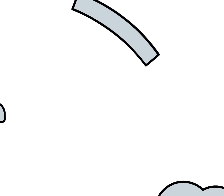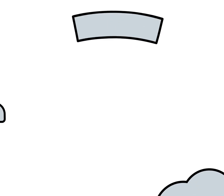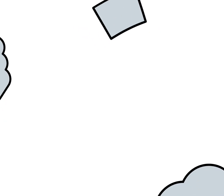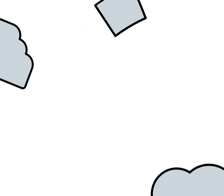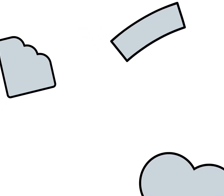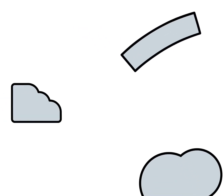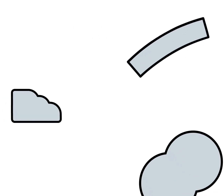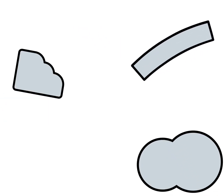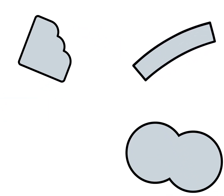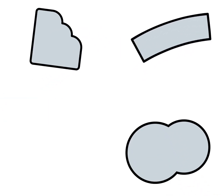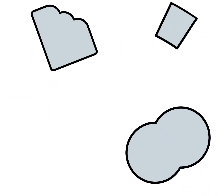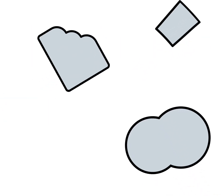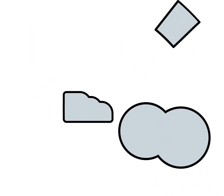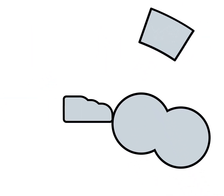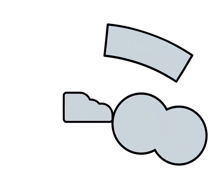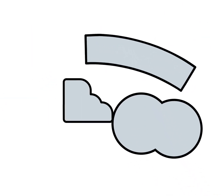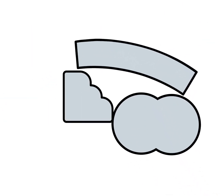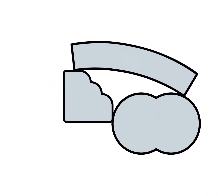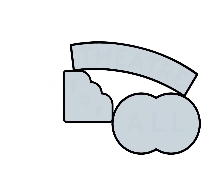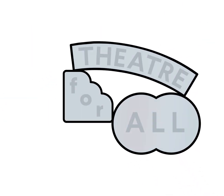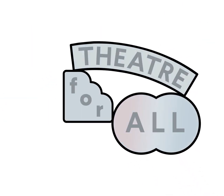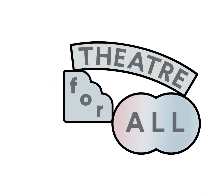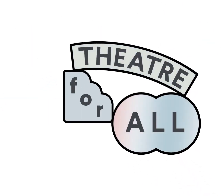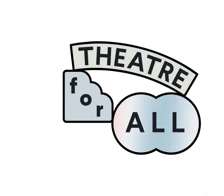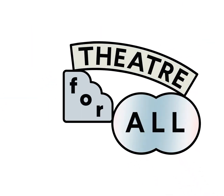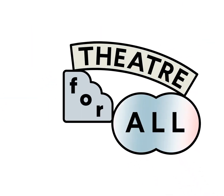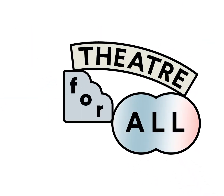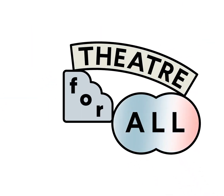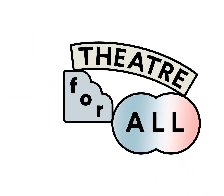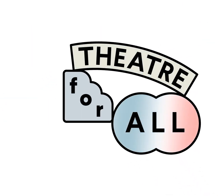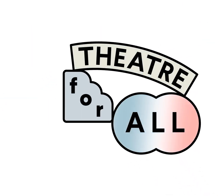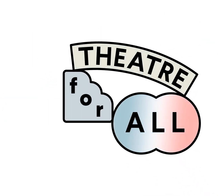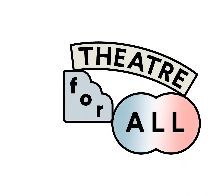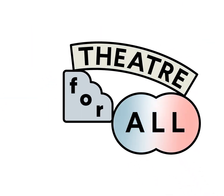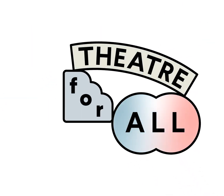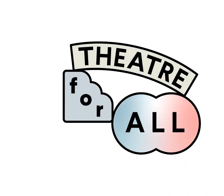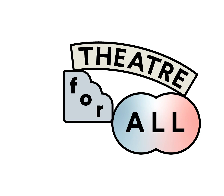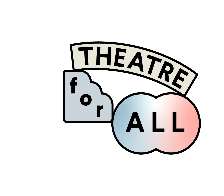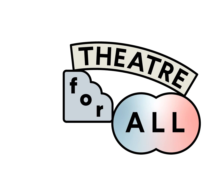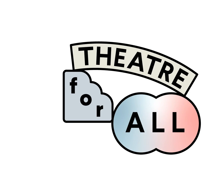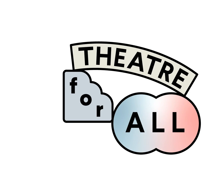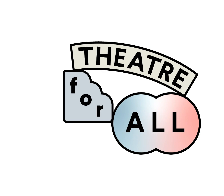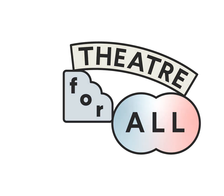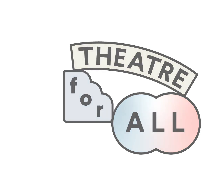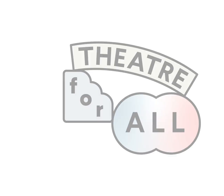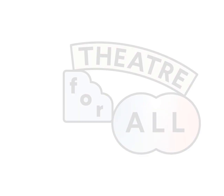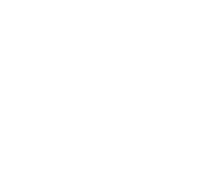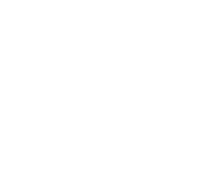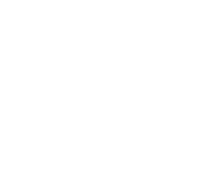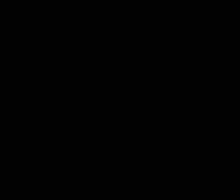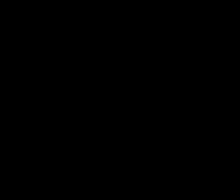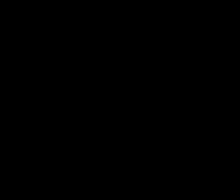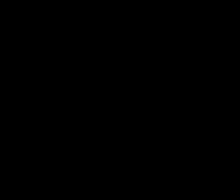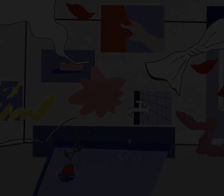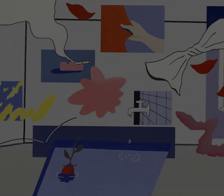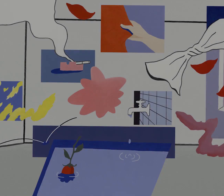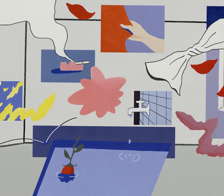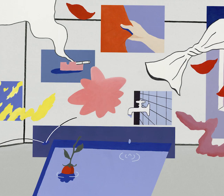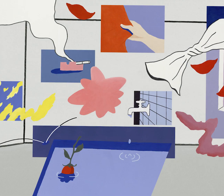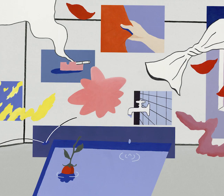水のいろんな形が集まってシ4が現れるオールのの後ろに淡い赤と青のグラデーションが